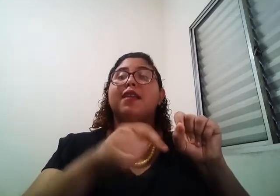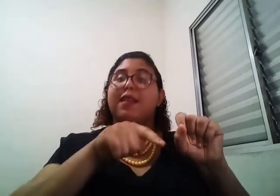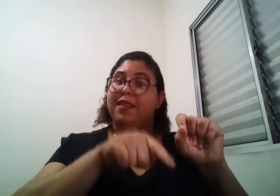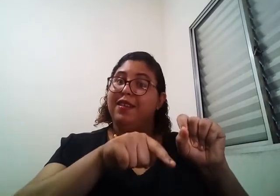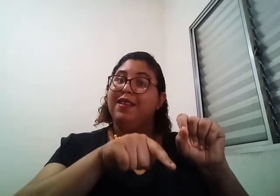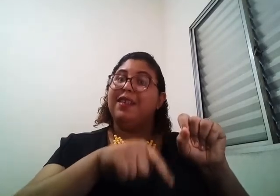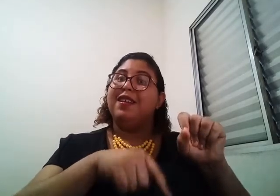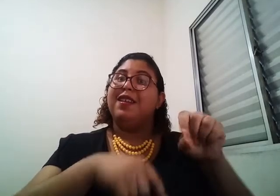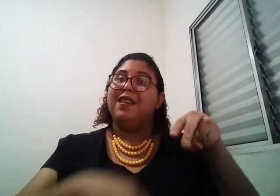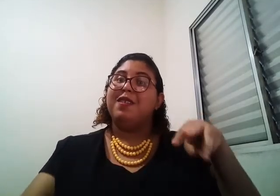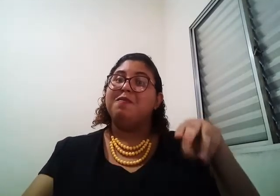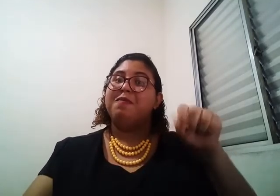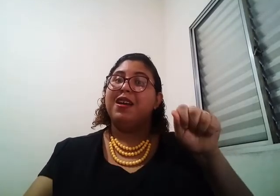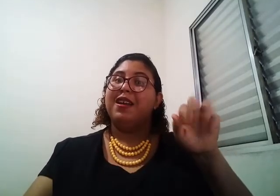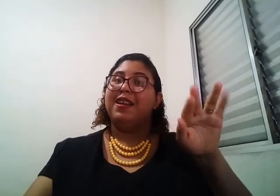Vamos pensar num outro exemplo.